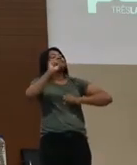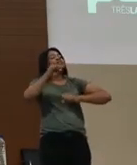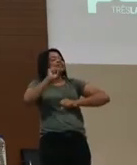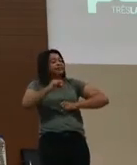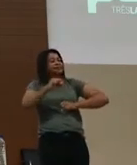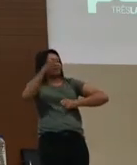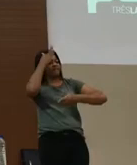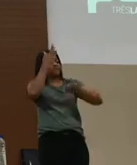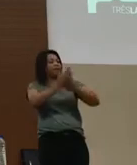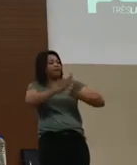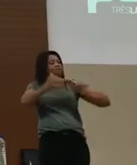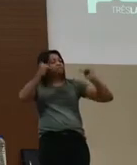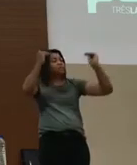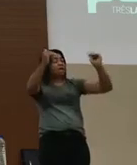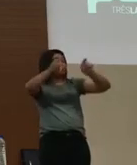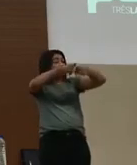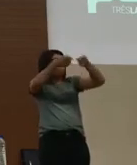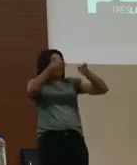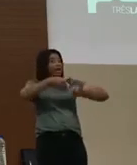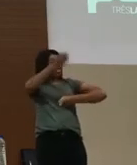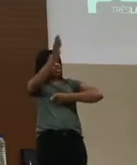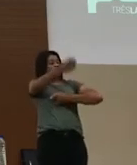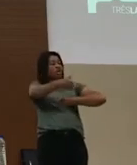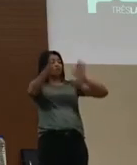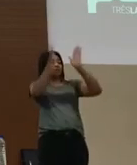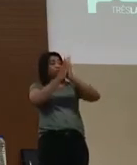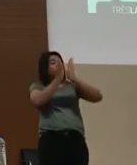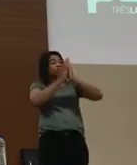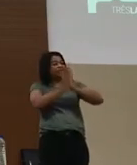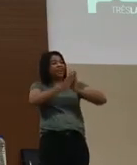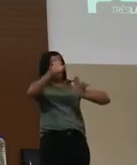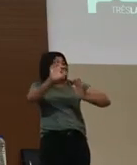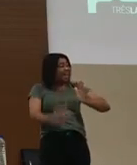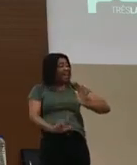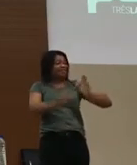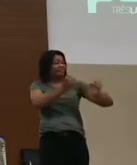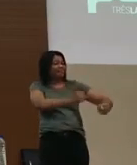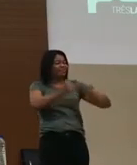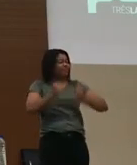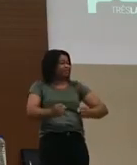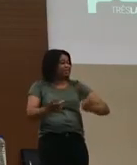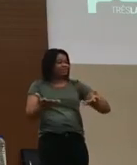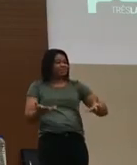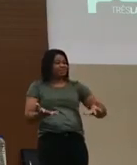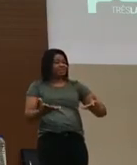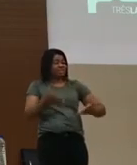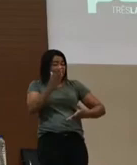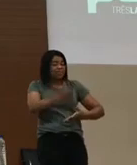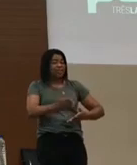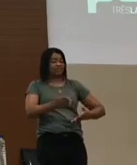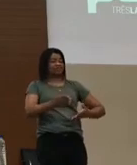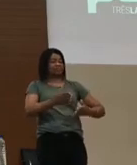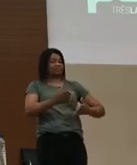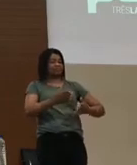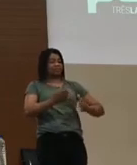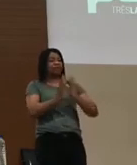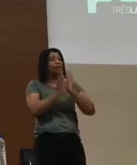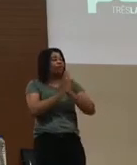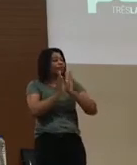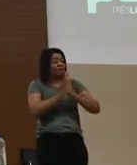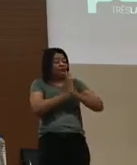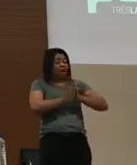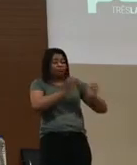que a oração é o próprio poder. A oração é muito poderosa, porque